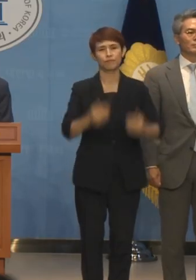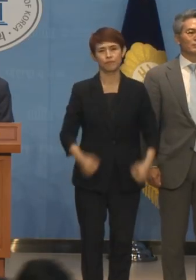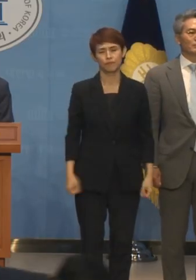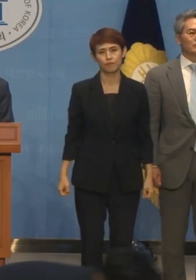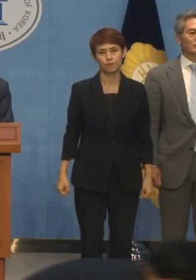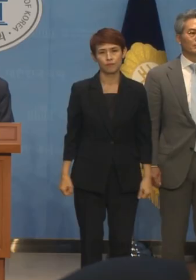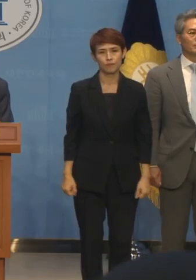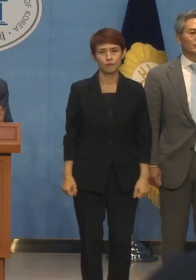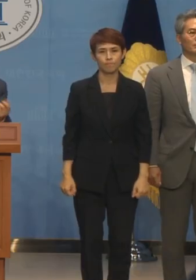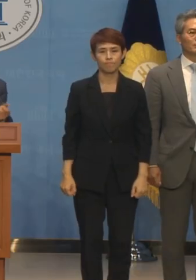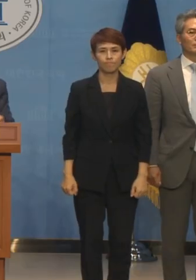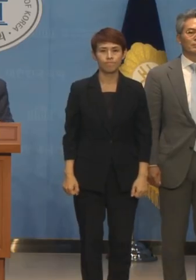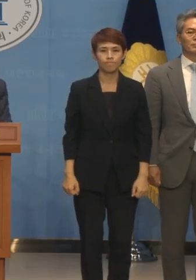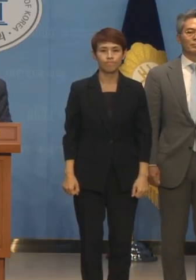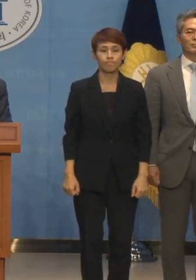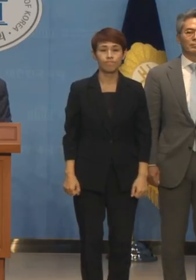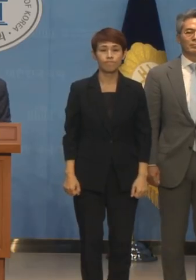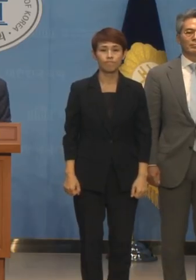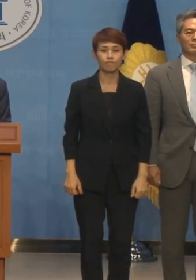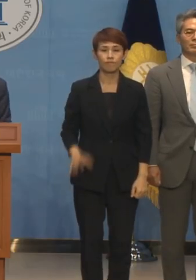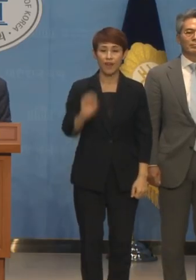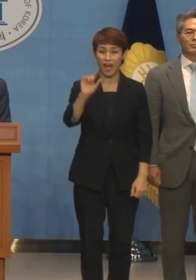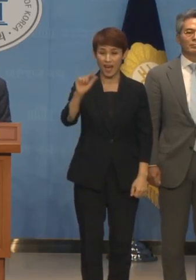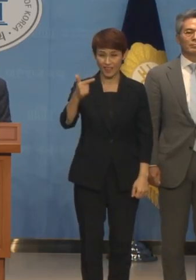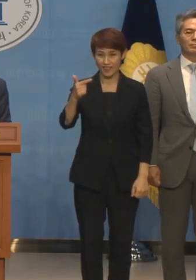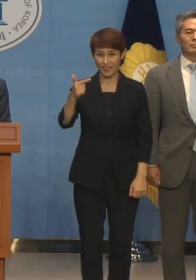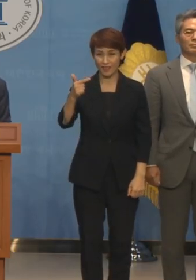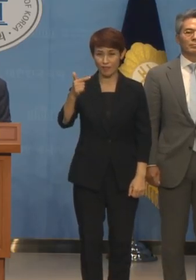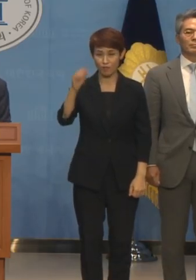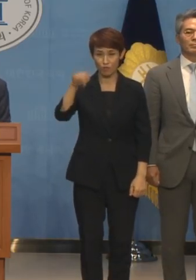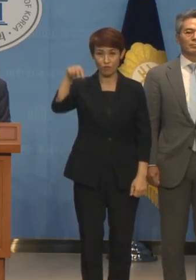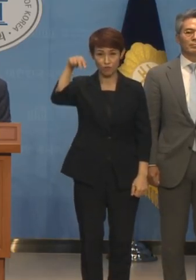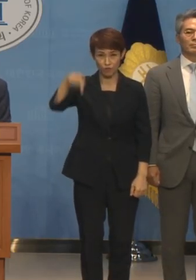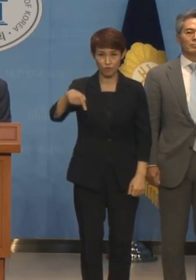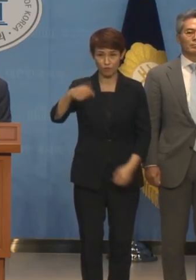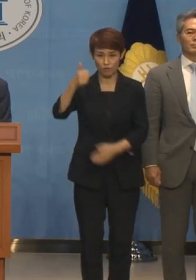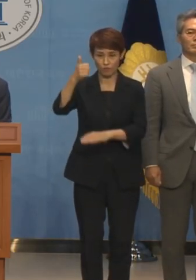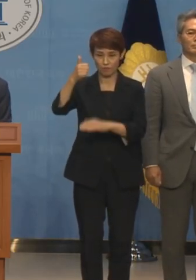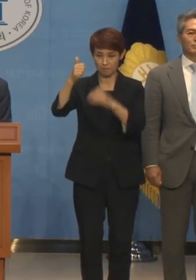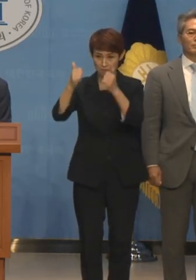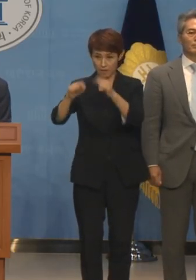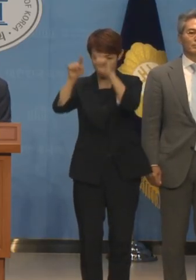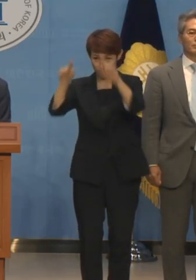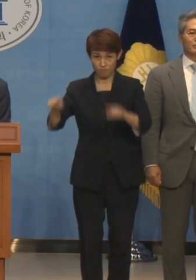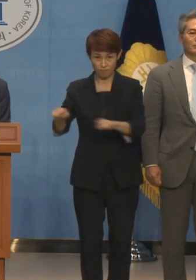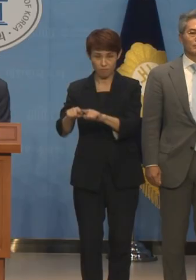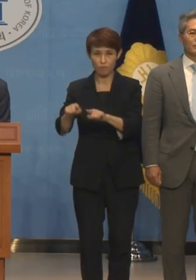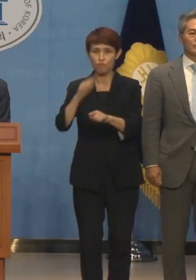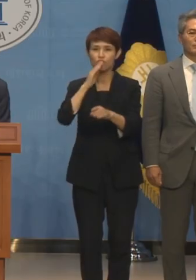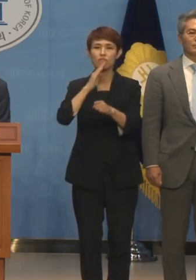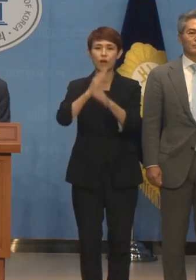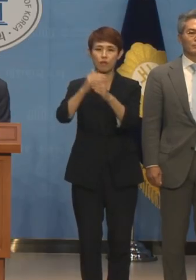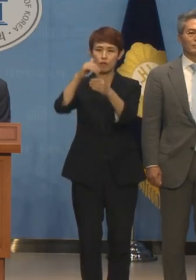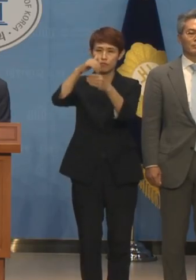안부수 판결에는 대북